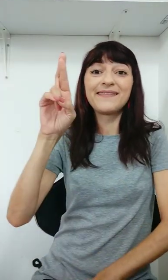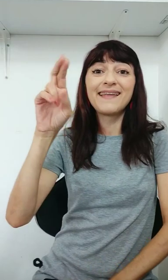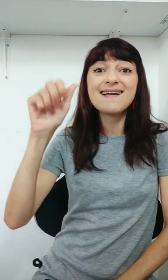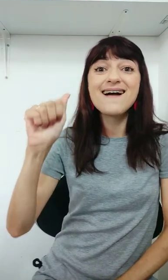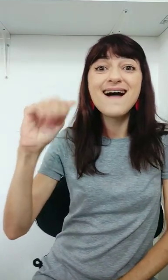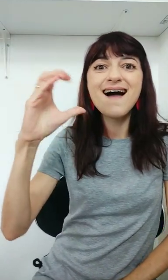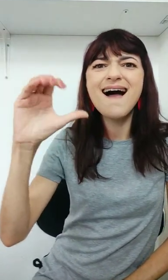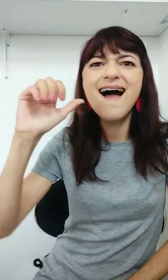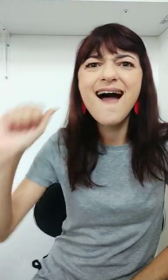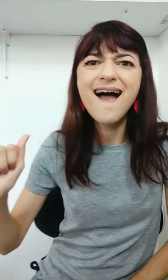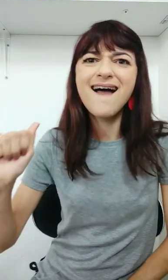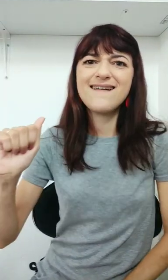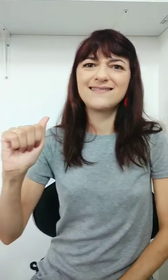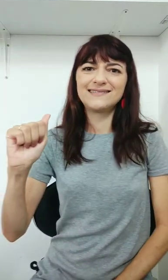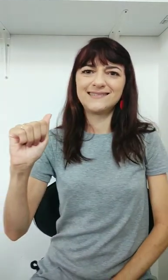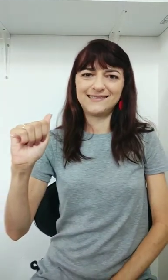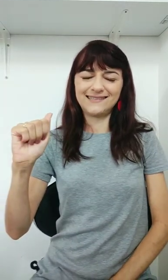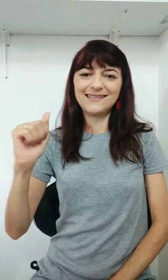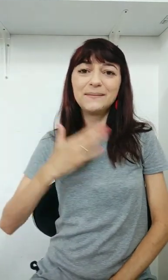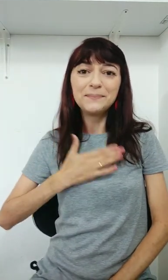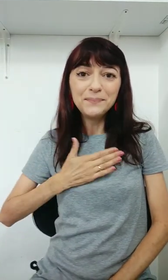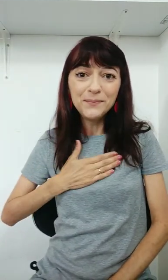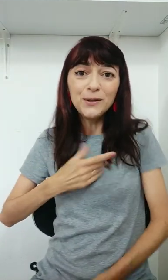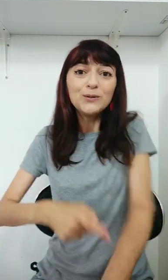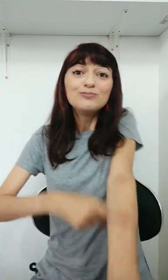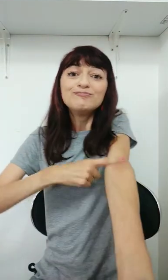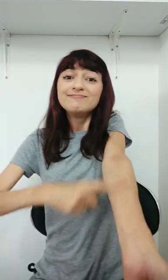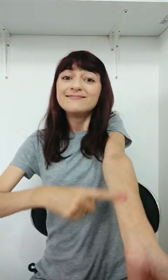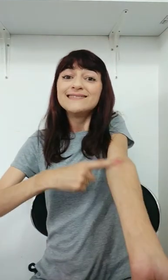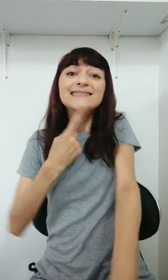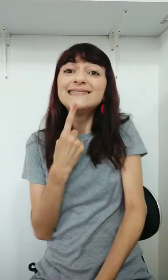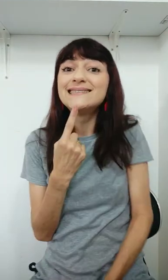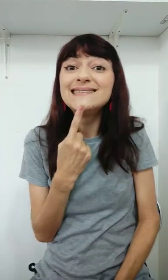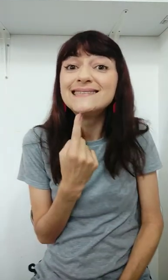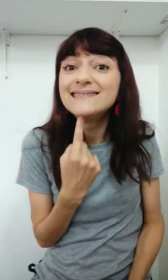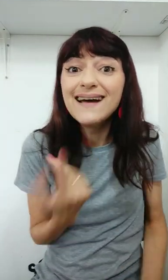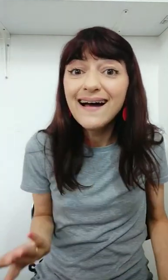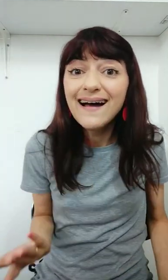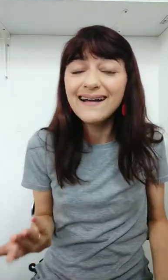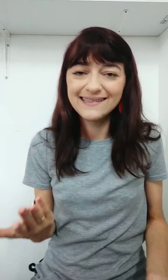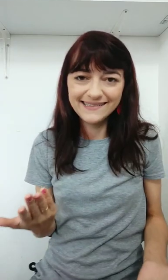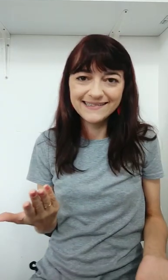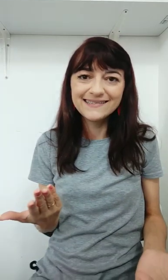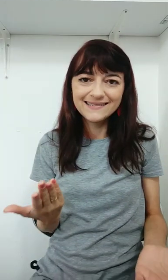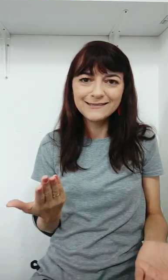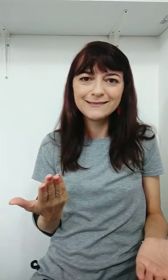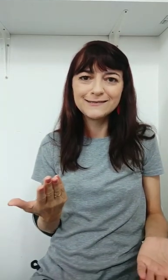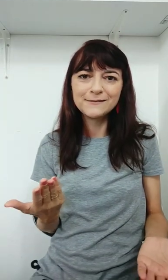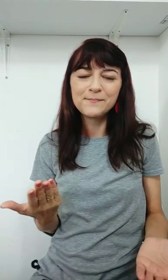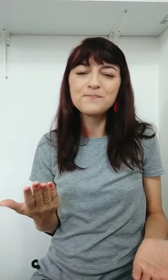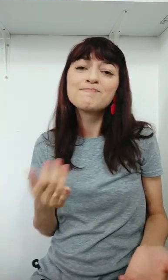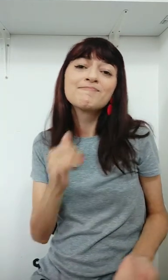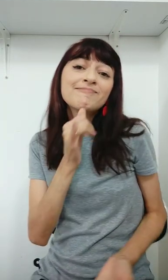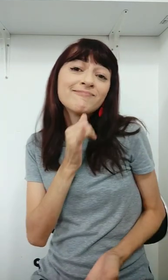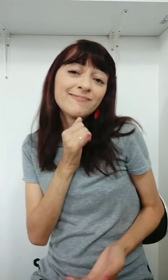eles quiserem, né, defenderem ali o seu local na sociedade, né, a igualdade de direitos deles nas sociedades.